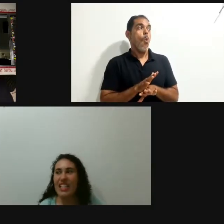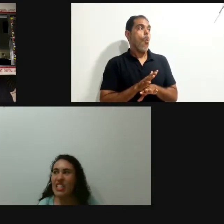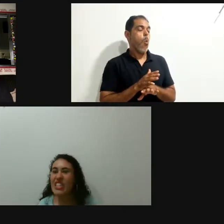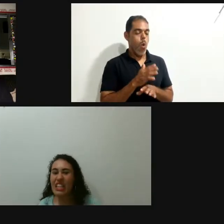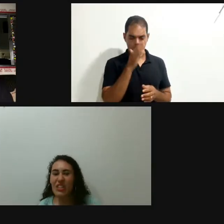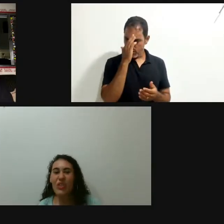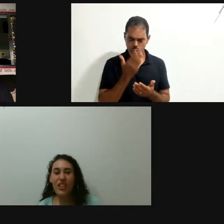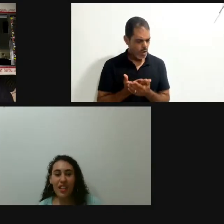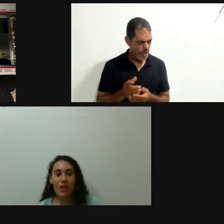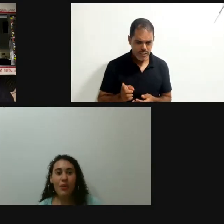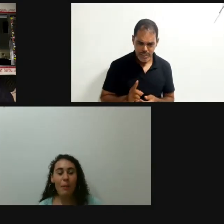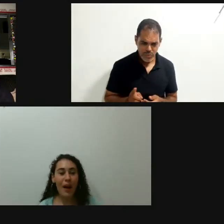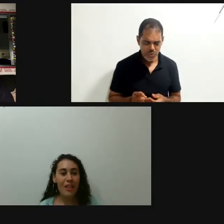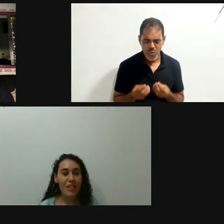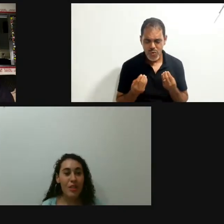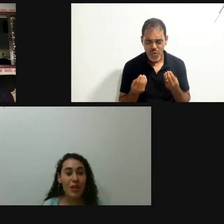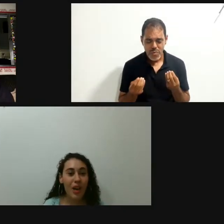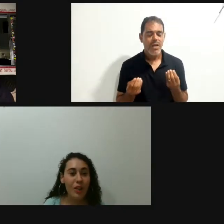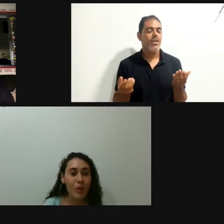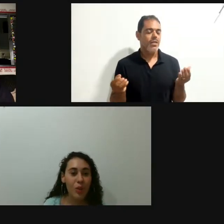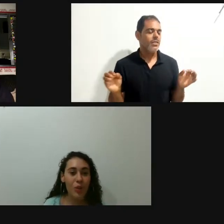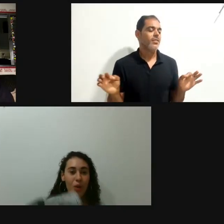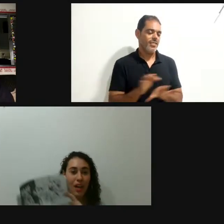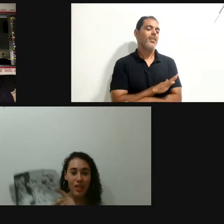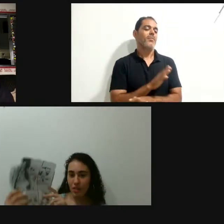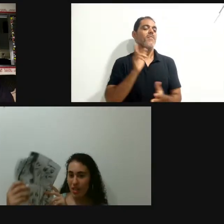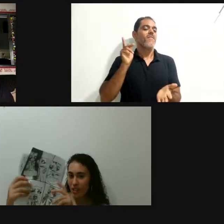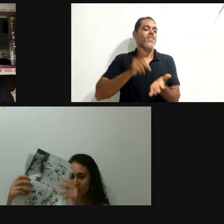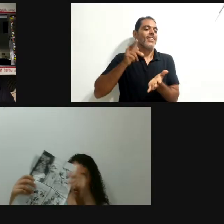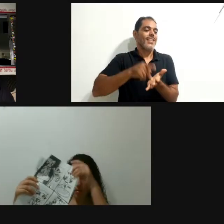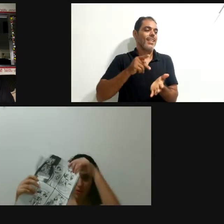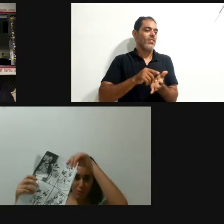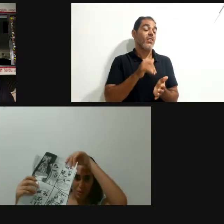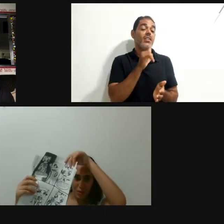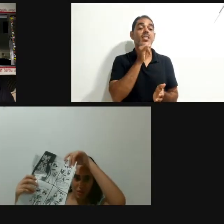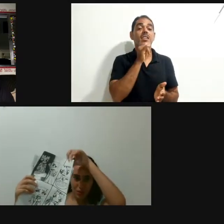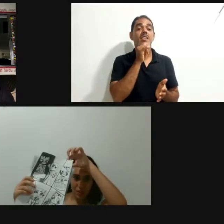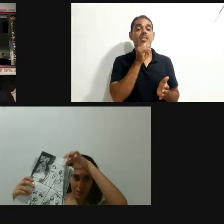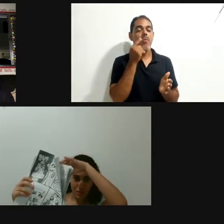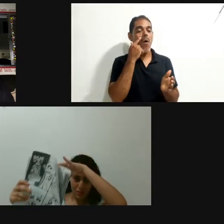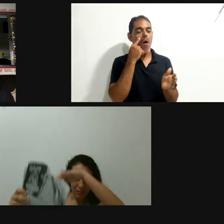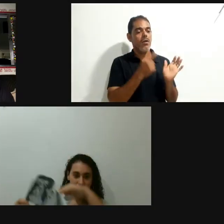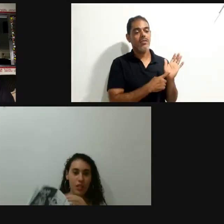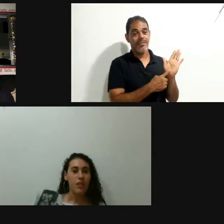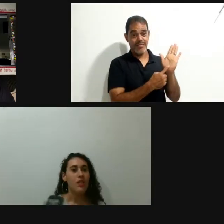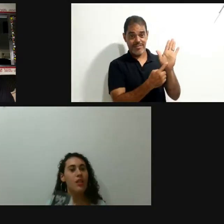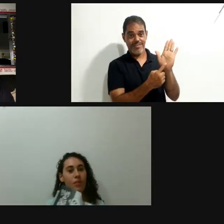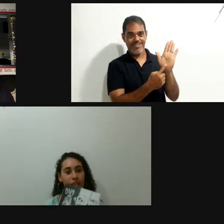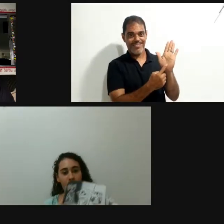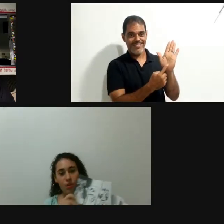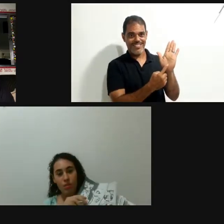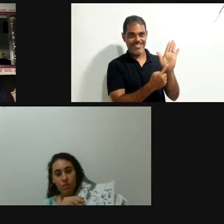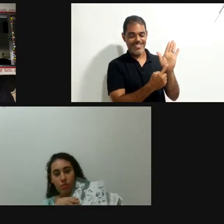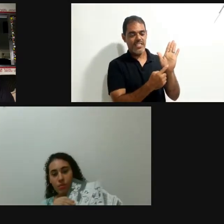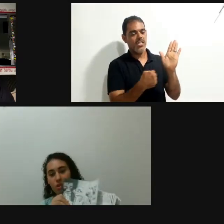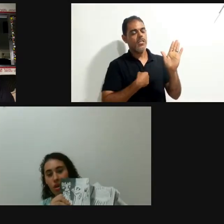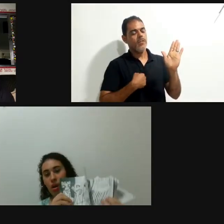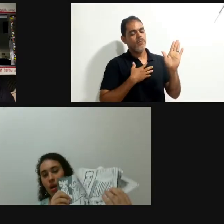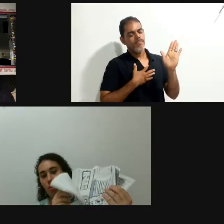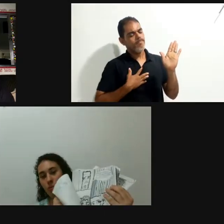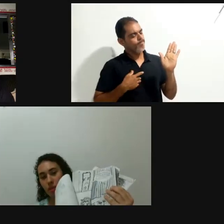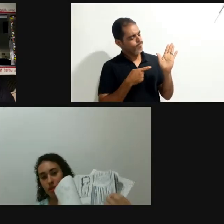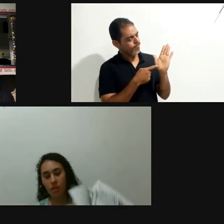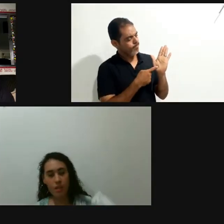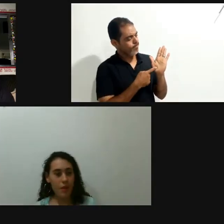guardado essas 191 páginas, eu guardo com todo o meu carinho. Essa aqui só são algumas que eu tenho. Mas são